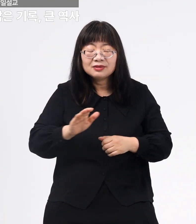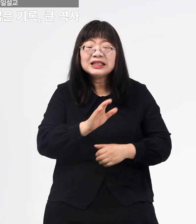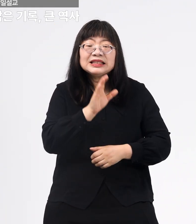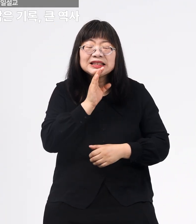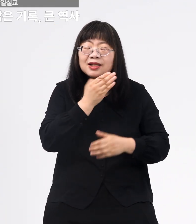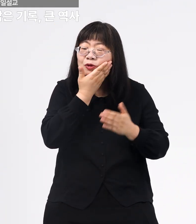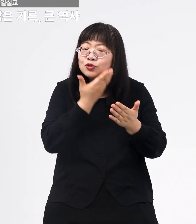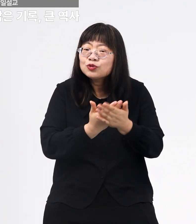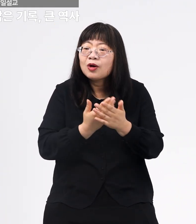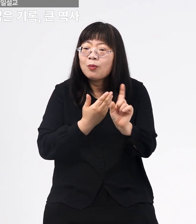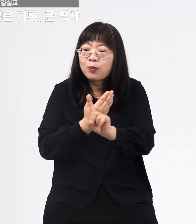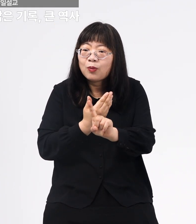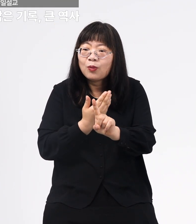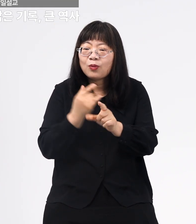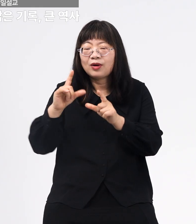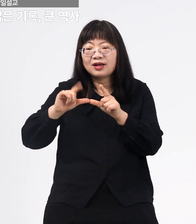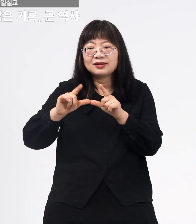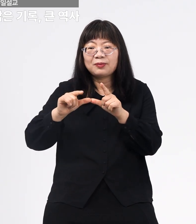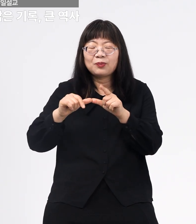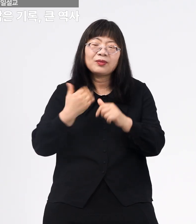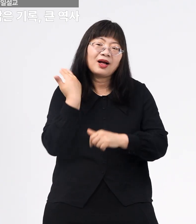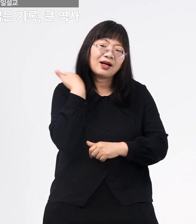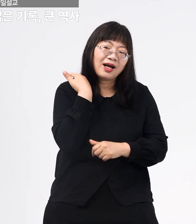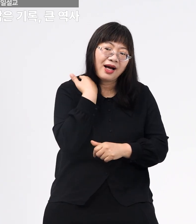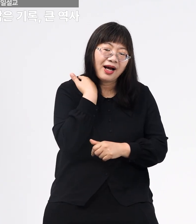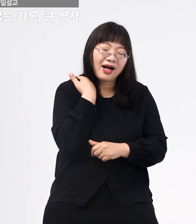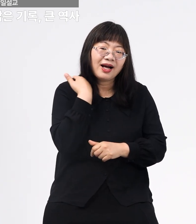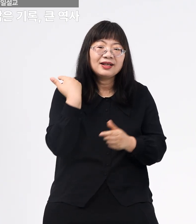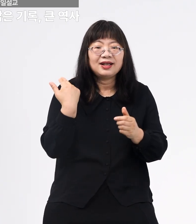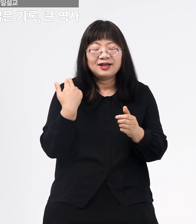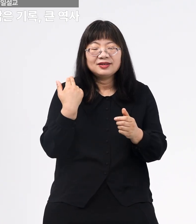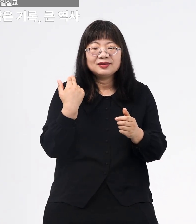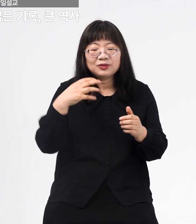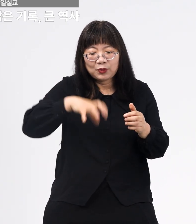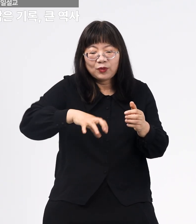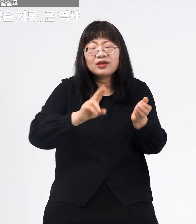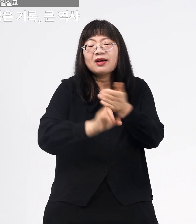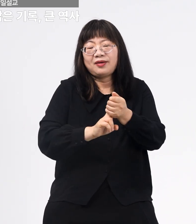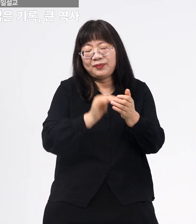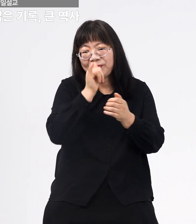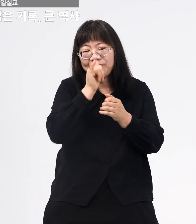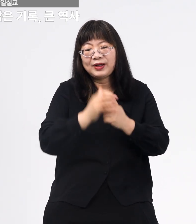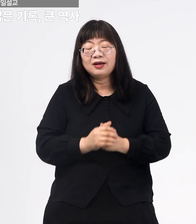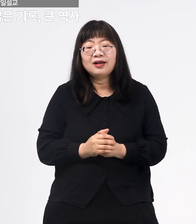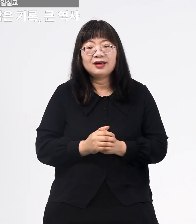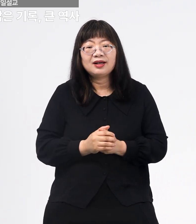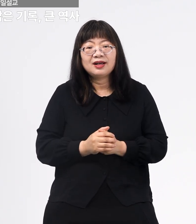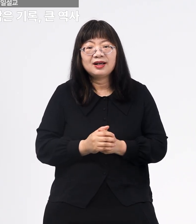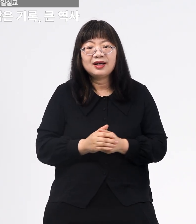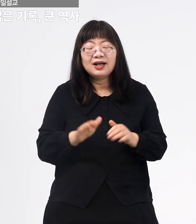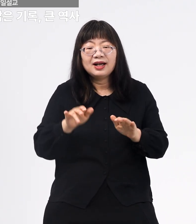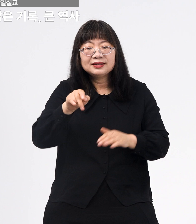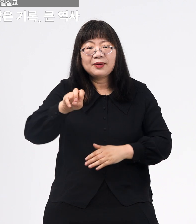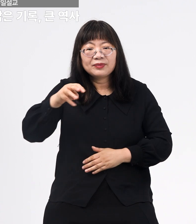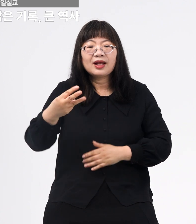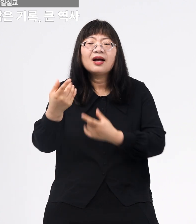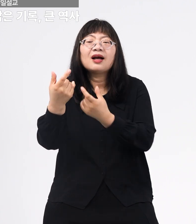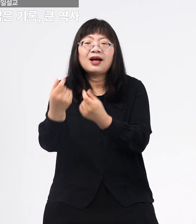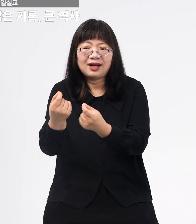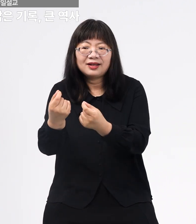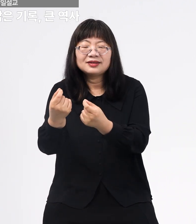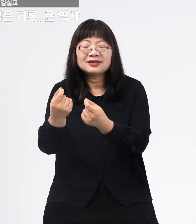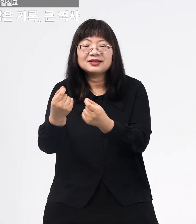진짜 중요한 것은 대부분 안 보이는 곳에 감춰져 있어요. 마치 이 삼갈은 그런